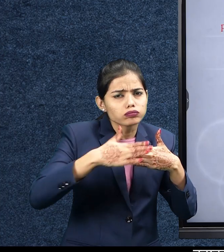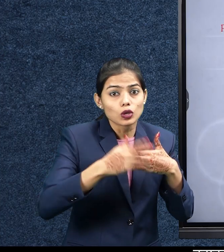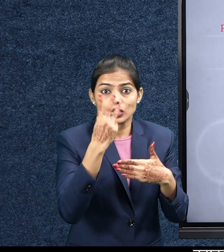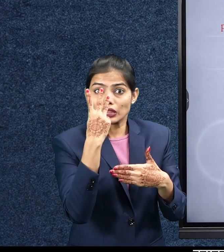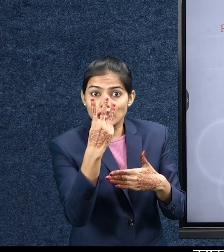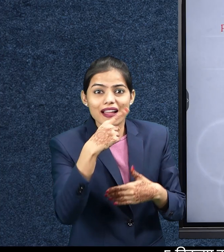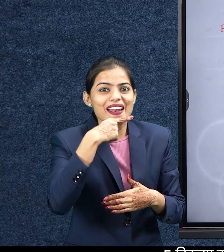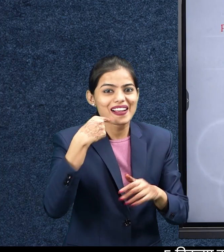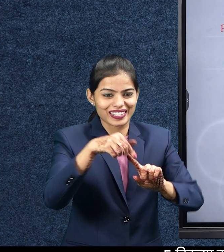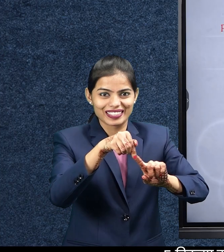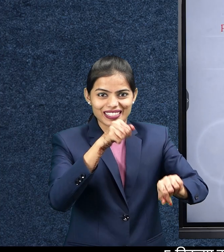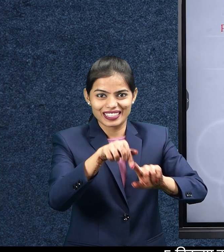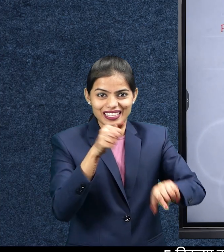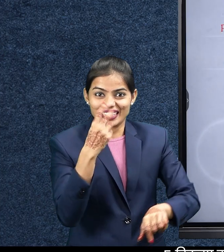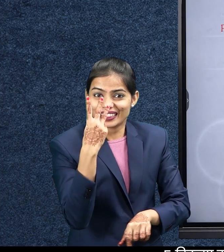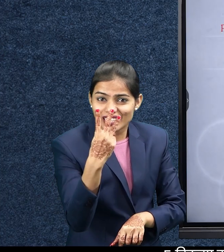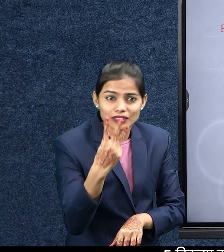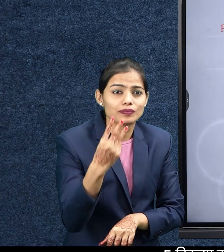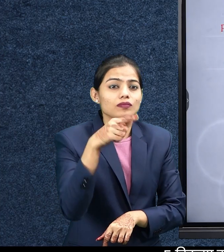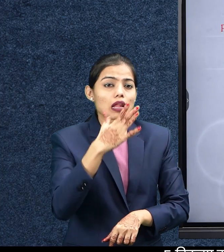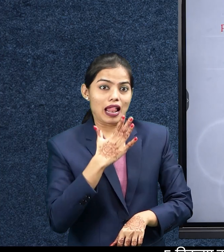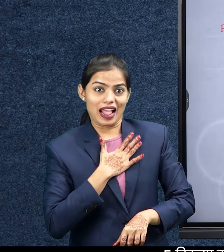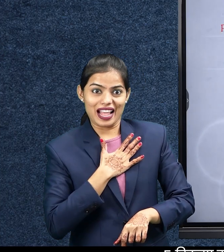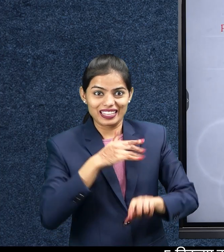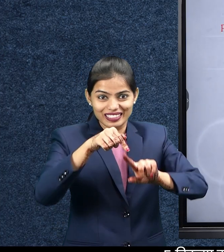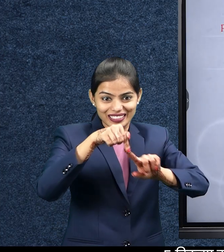संगमरवरी, 5 हिरव्या संगमरवरी आणि 8 पांढरे संगमरवरी असतात.